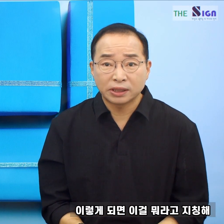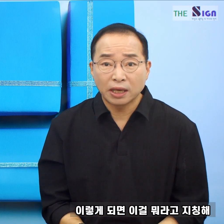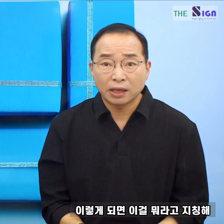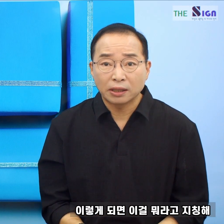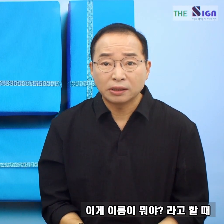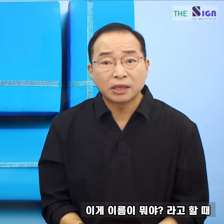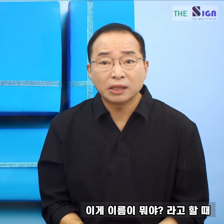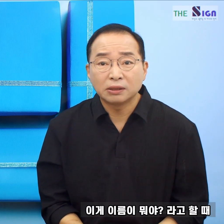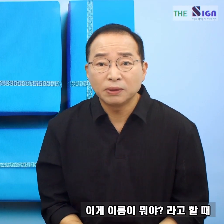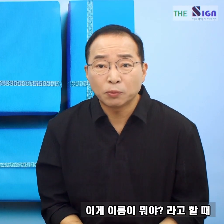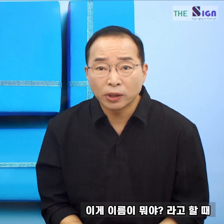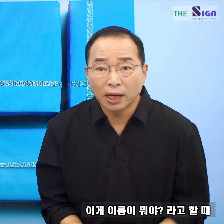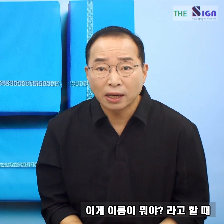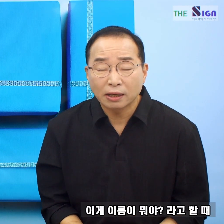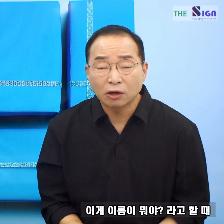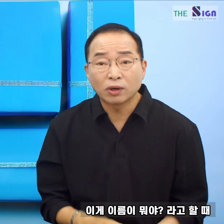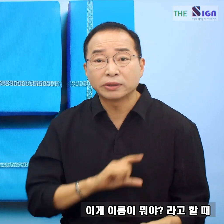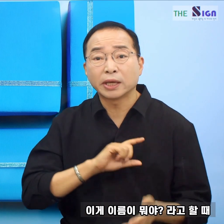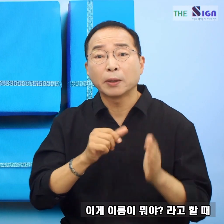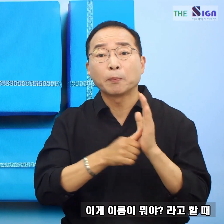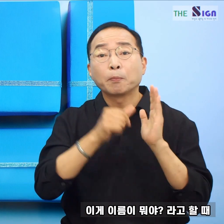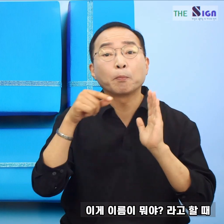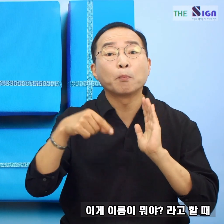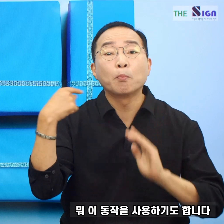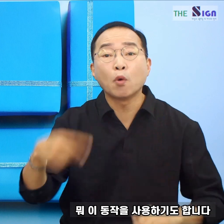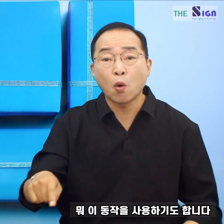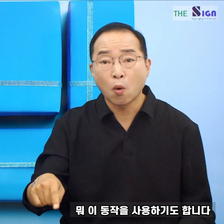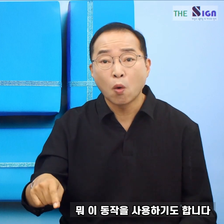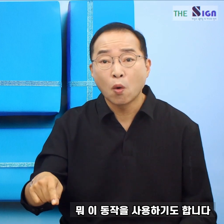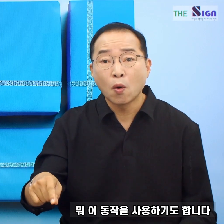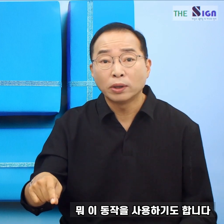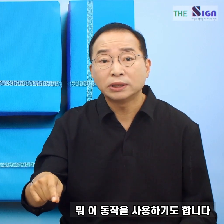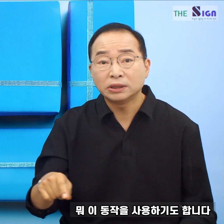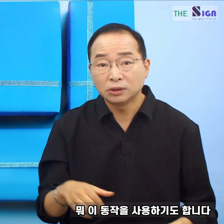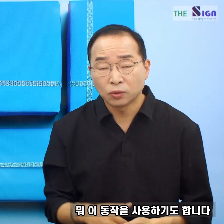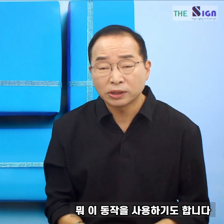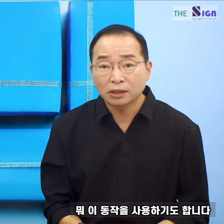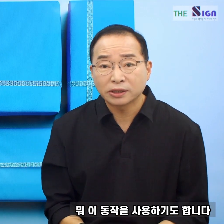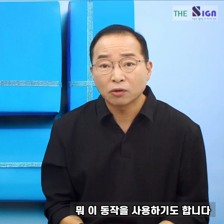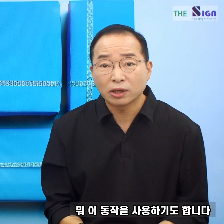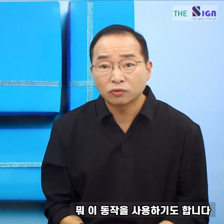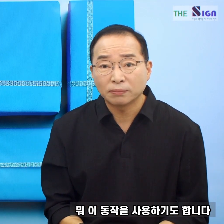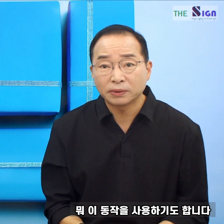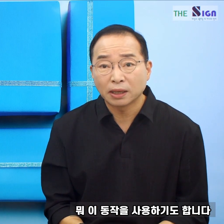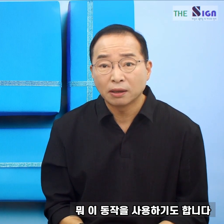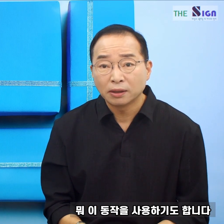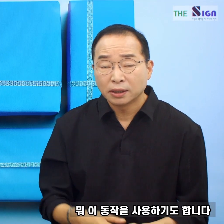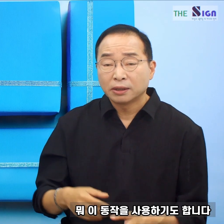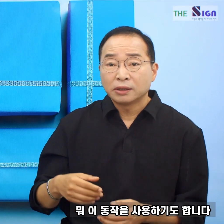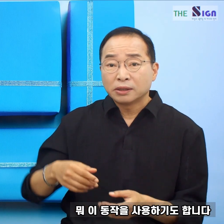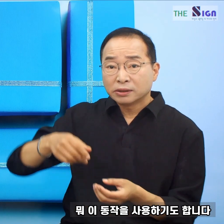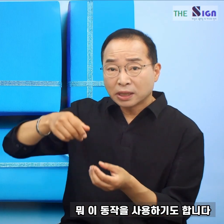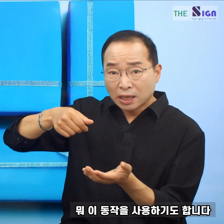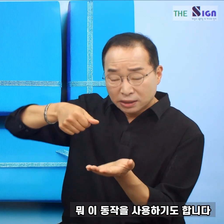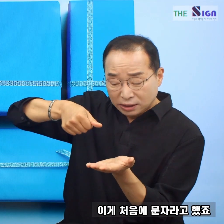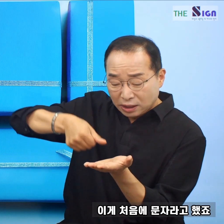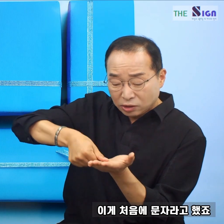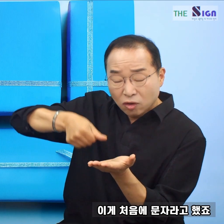지칭해? 이게 이름이 뭐야? 라고 할 때 뭐? 이 동작을 사용하기도 합니다. 자, 이게 처음에